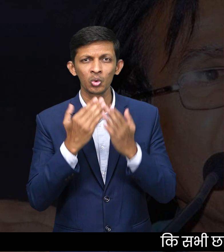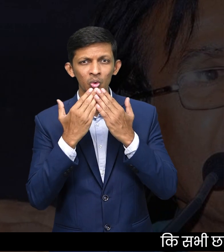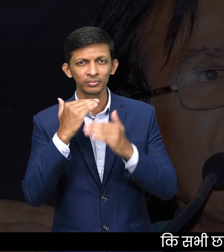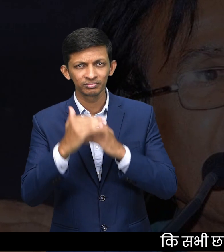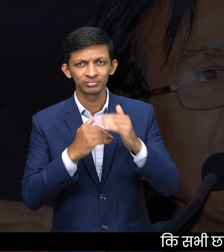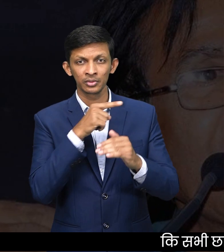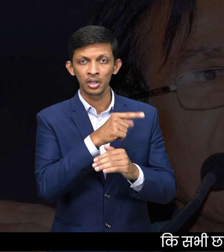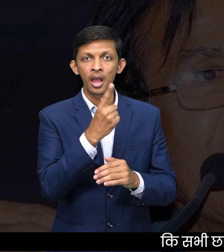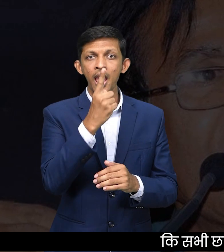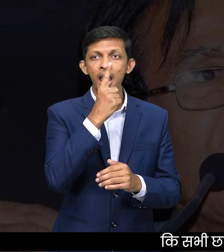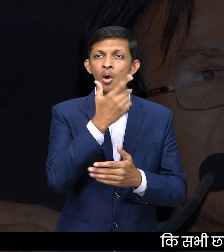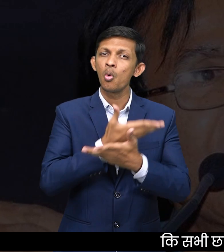भोजन करना चाहिए।